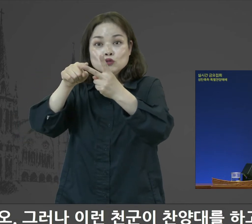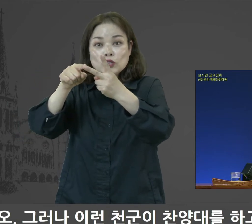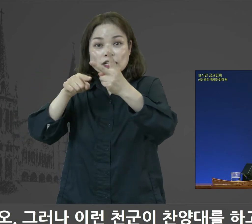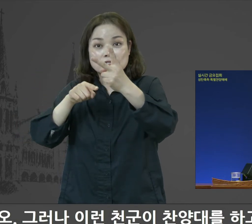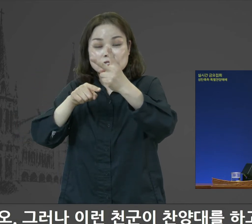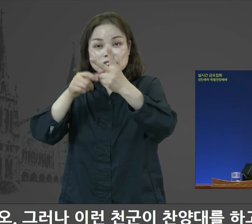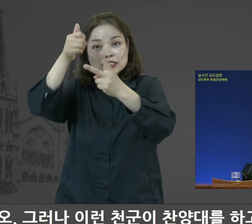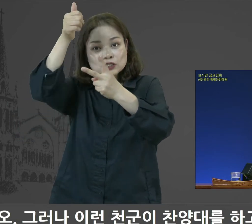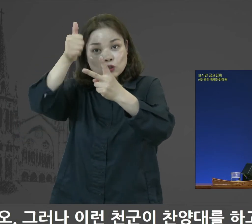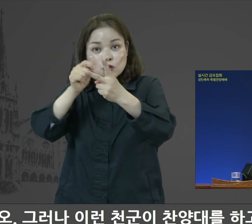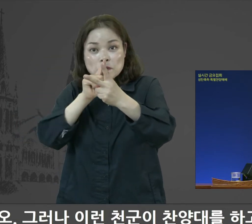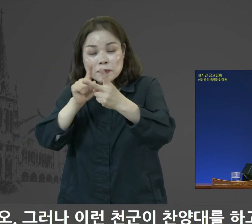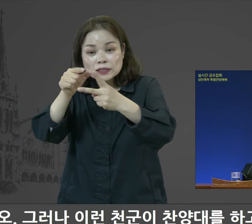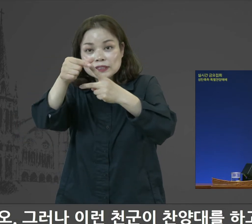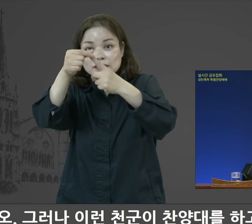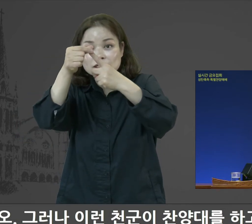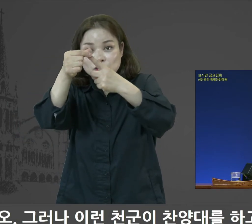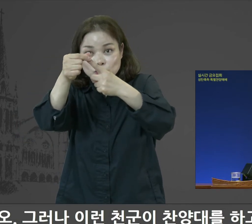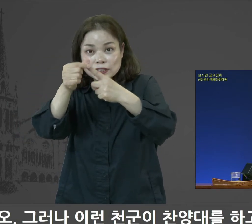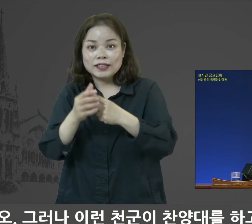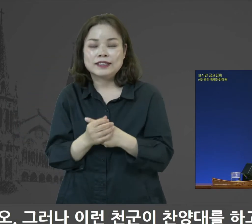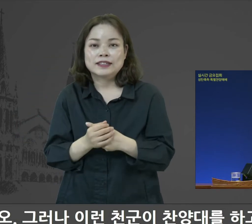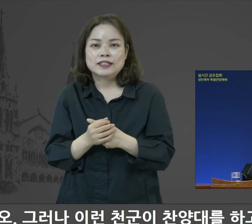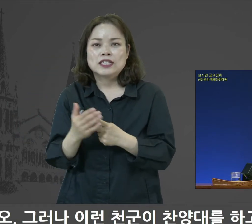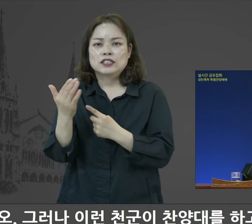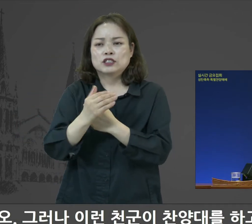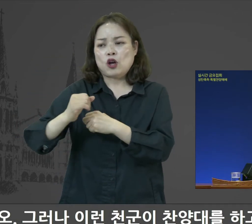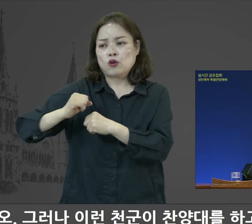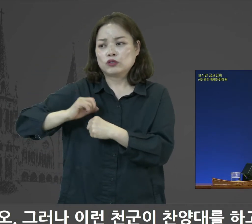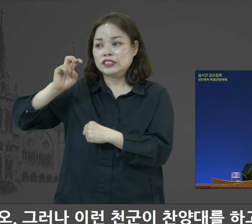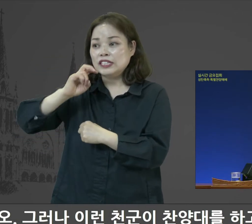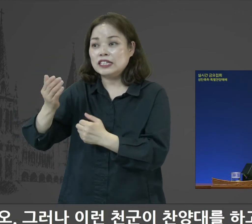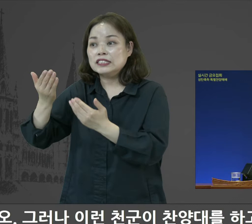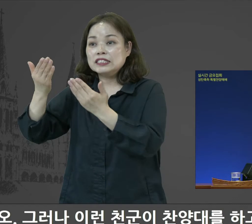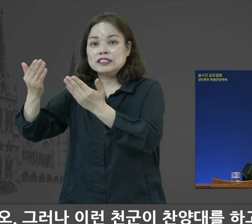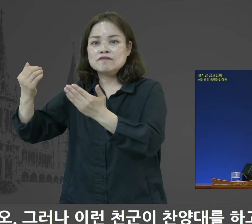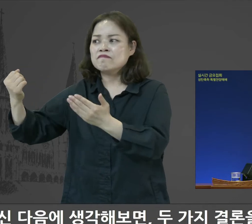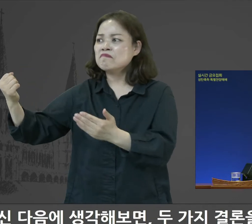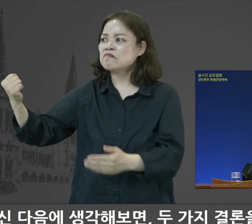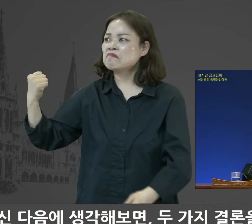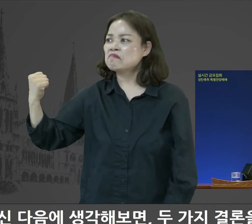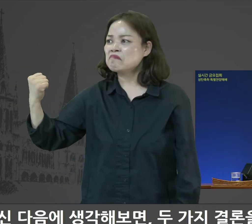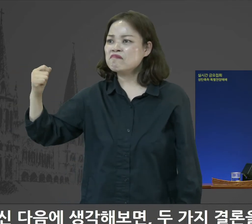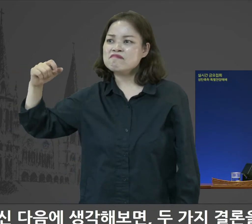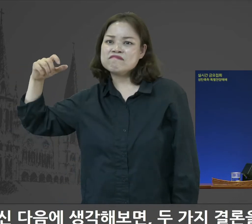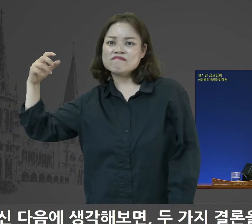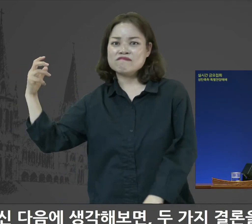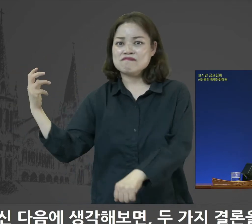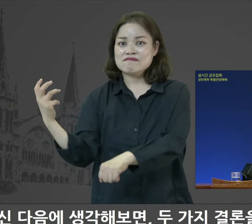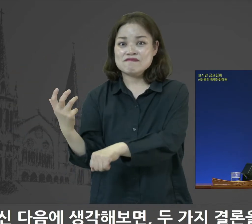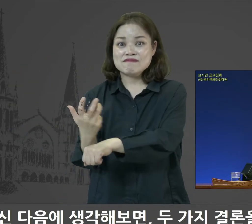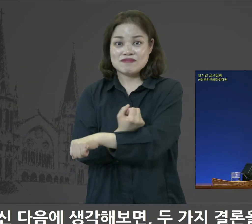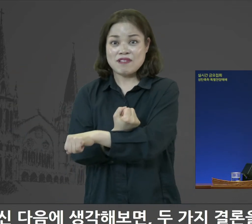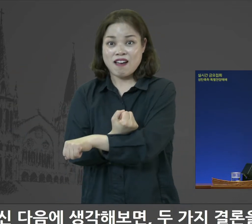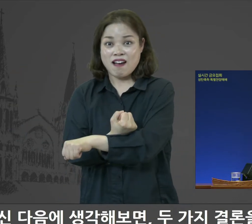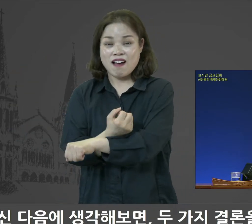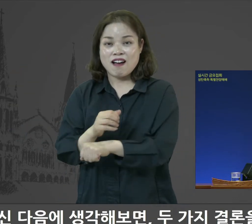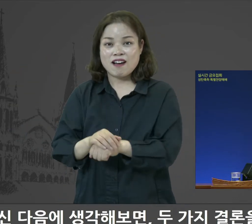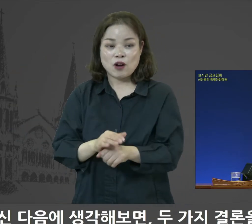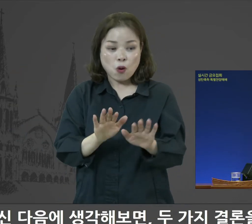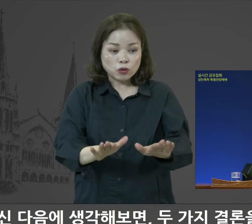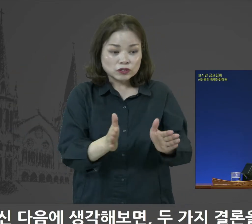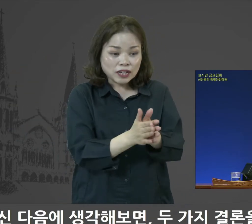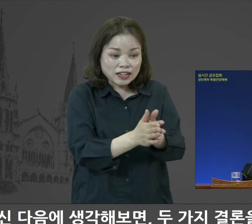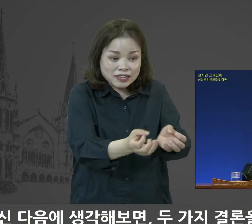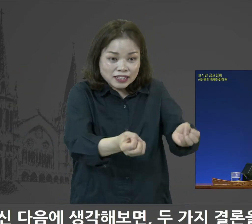이 결론을 내릴 수 있죠. 첫째, 천군이 찬양을 하니 그 힘이 얼마나 세겠습니까? 오늘 할렐루야